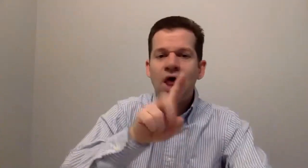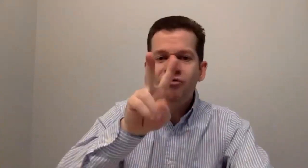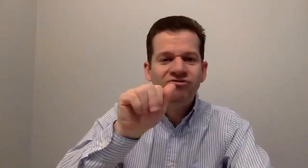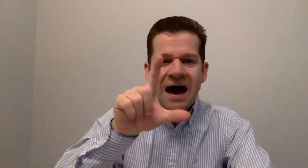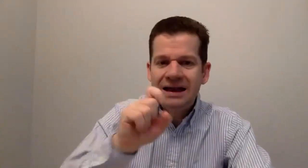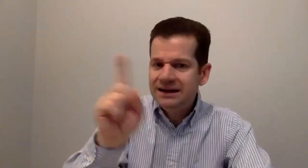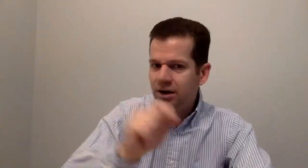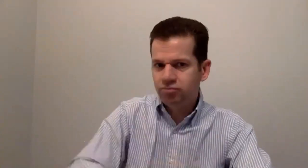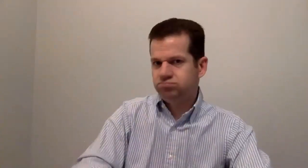Não vale, não.